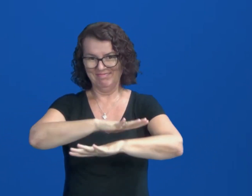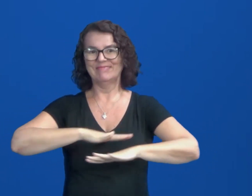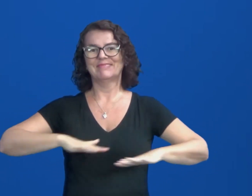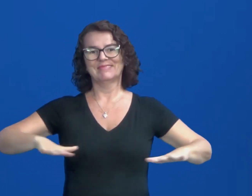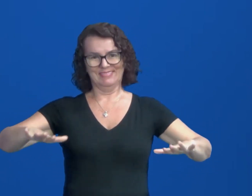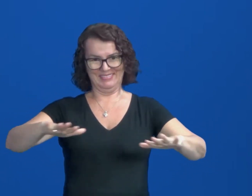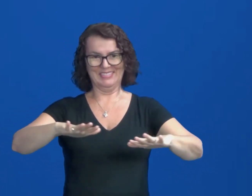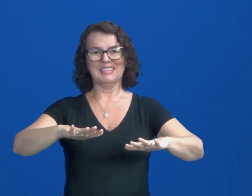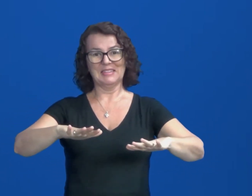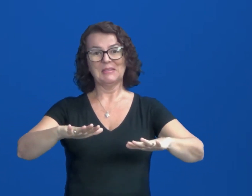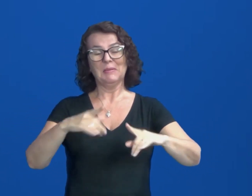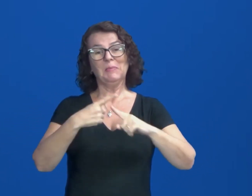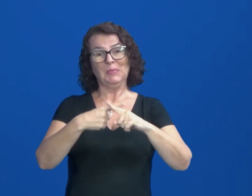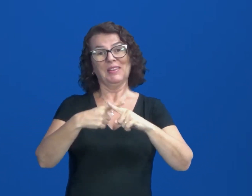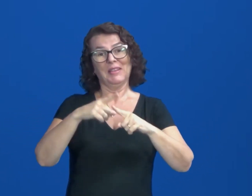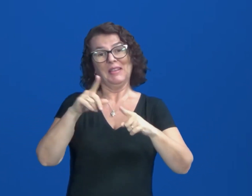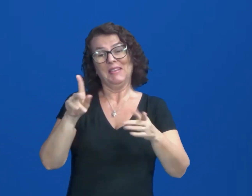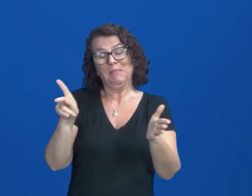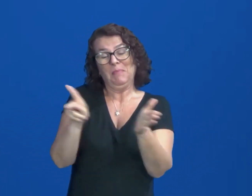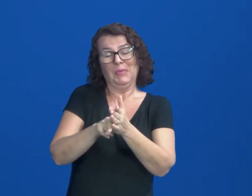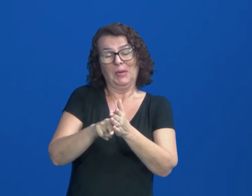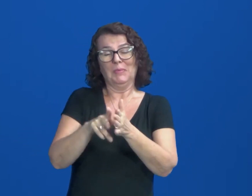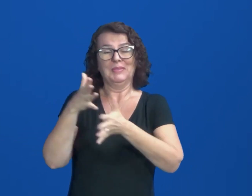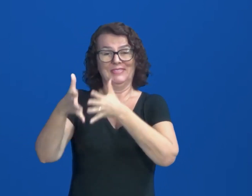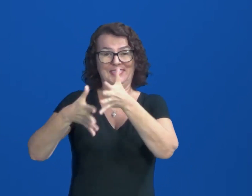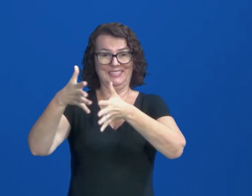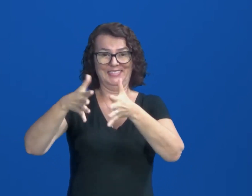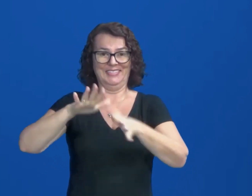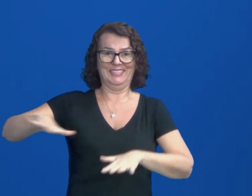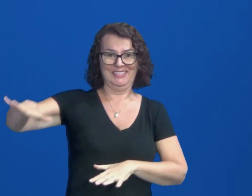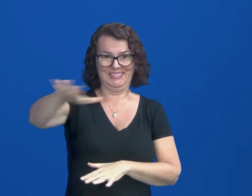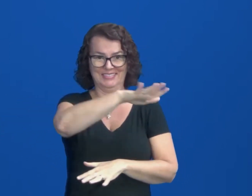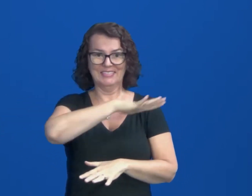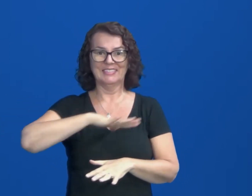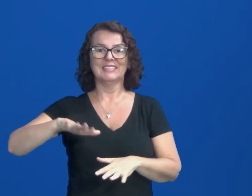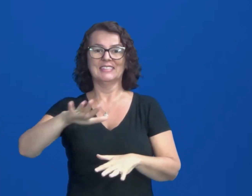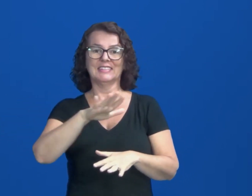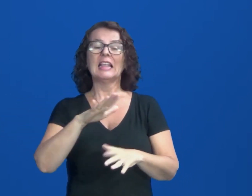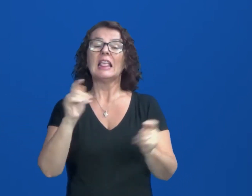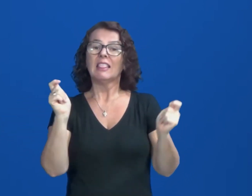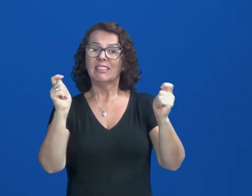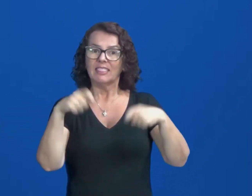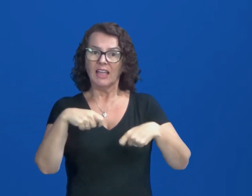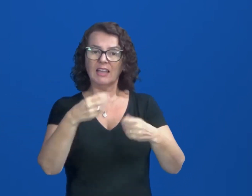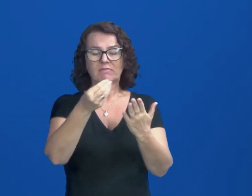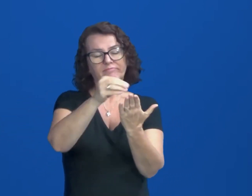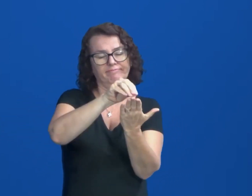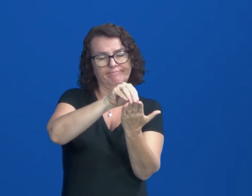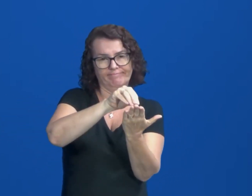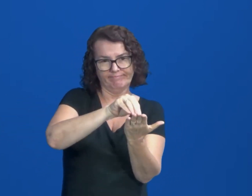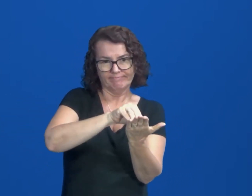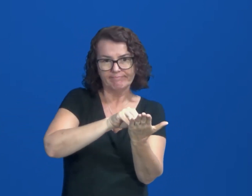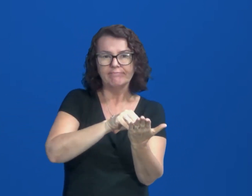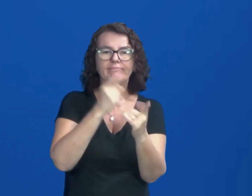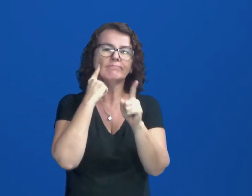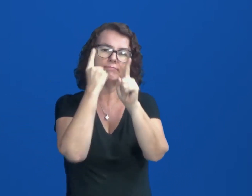espacial. Porque, ou seja, específico da língua brasileira de sinais, das línguas de